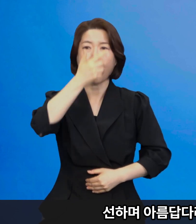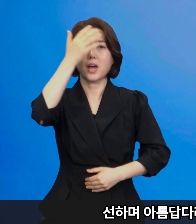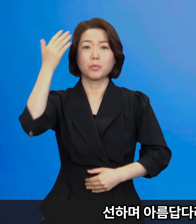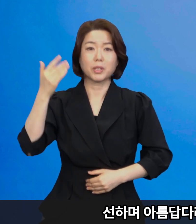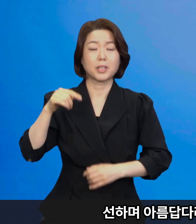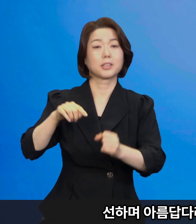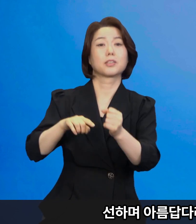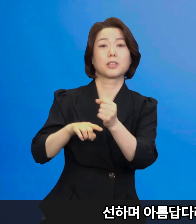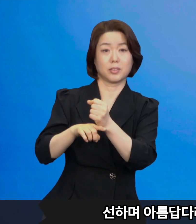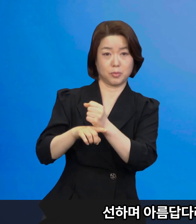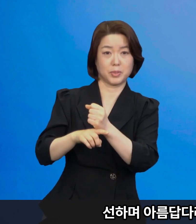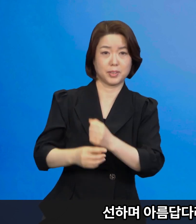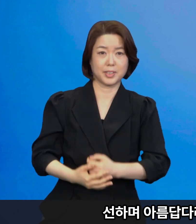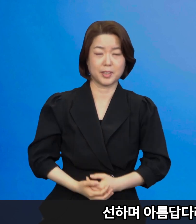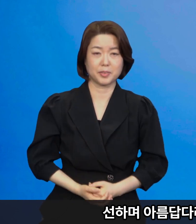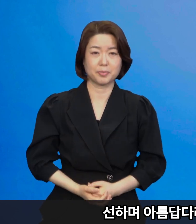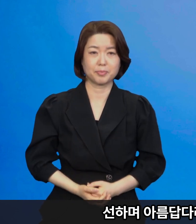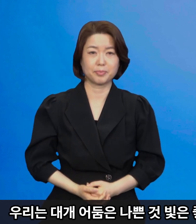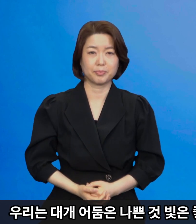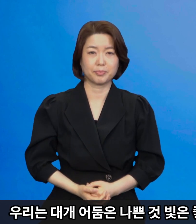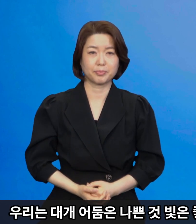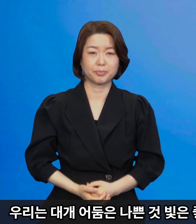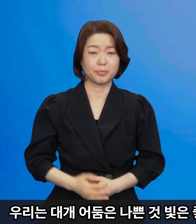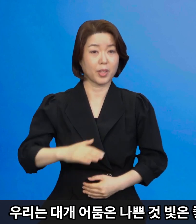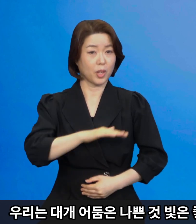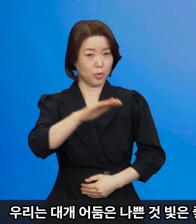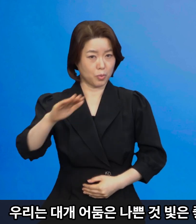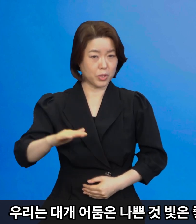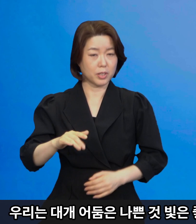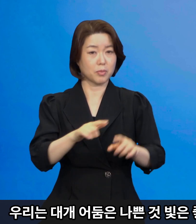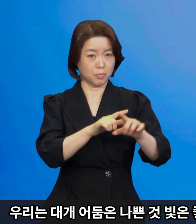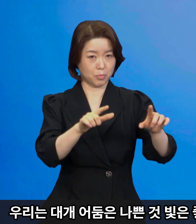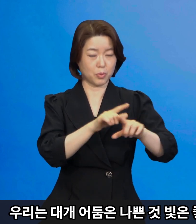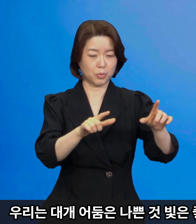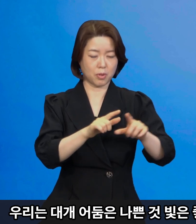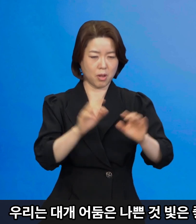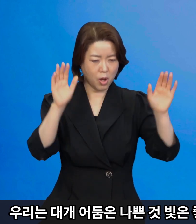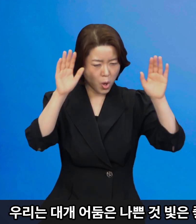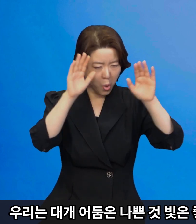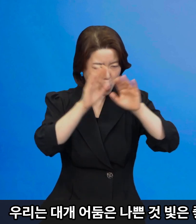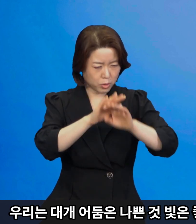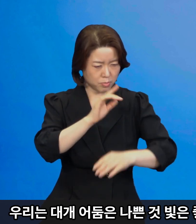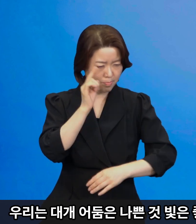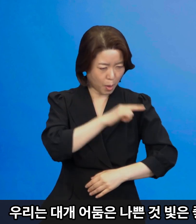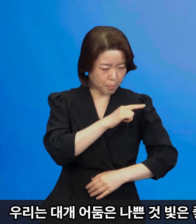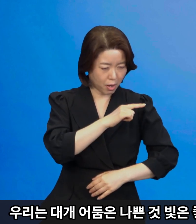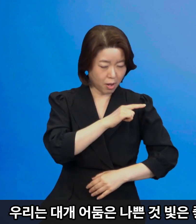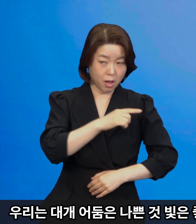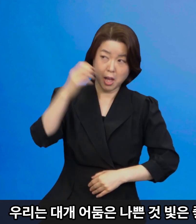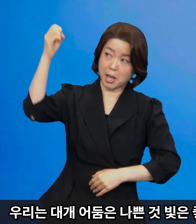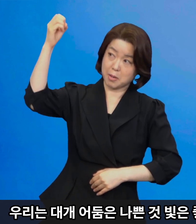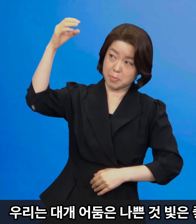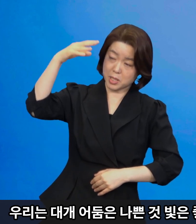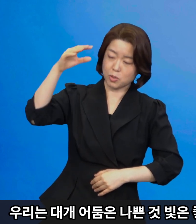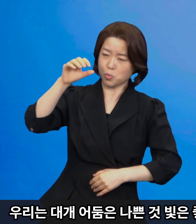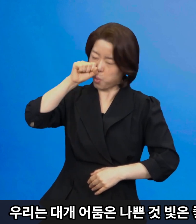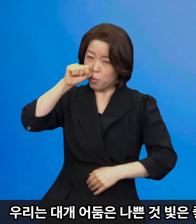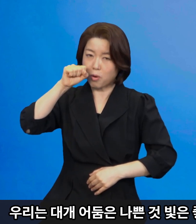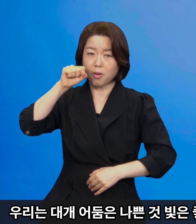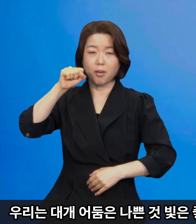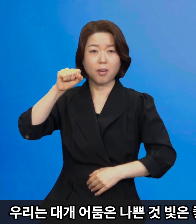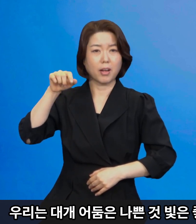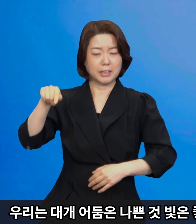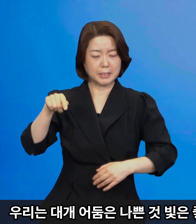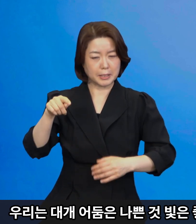아름답다라는 말씀이 되겠습니다. 우리는 대개 어둠은 나쁜 것, 빛은 좋은